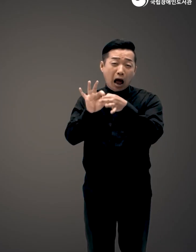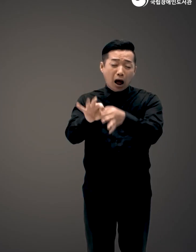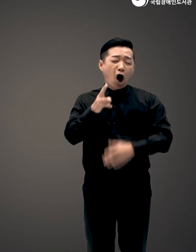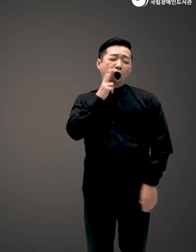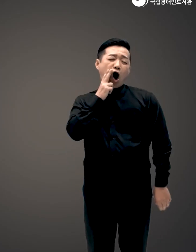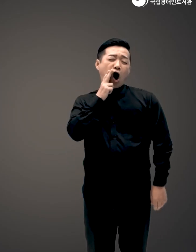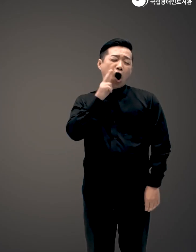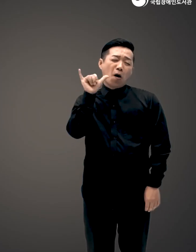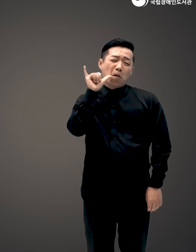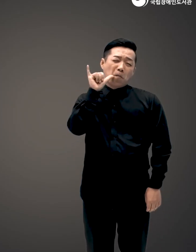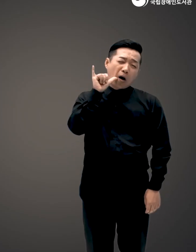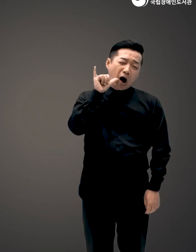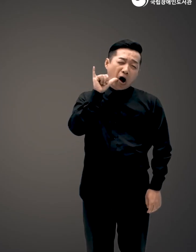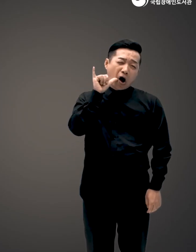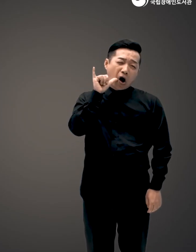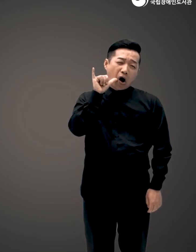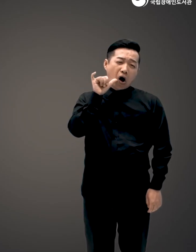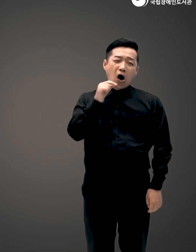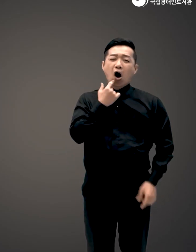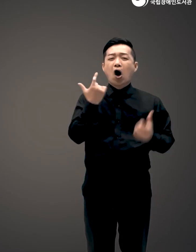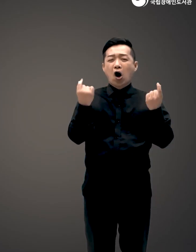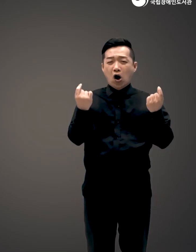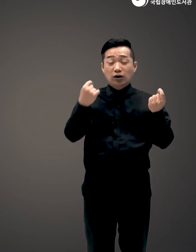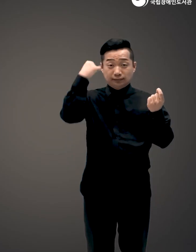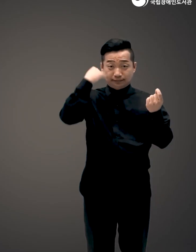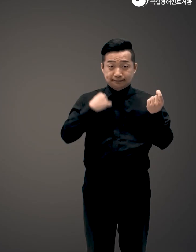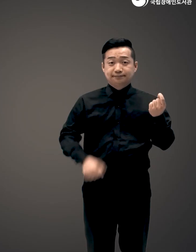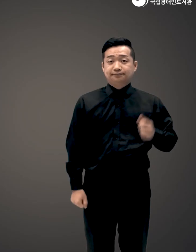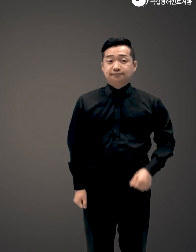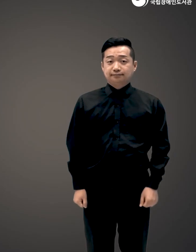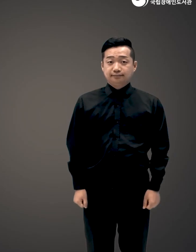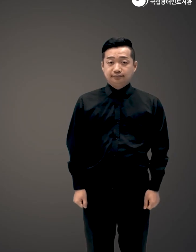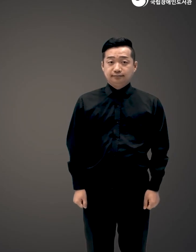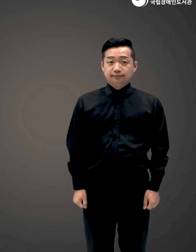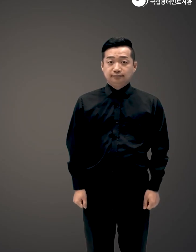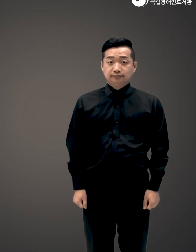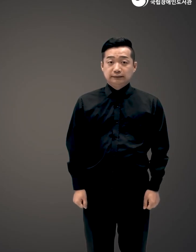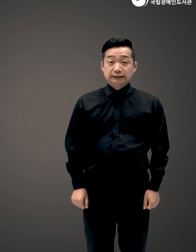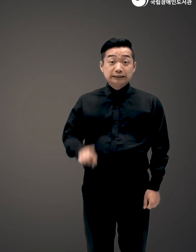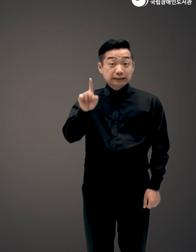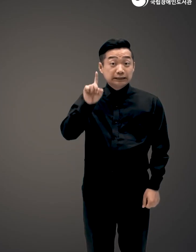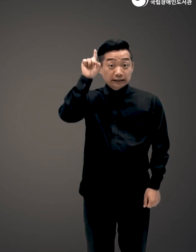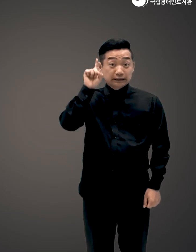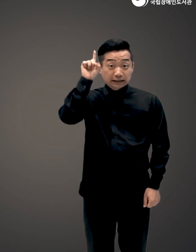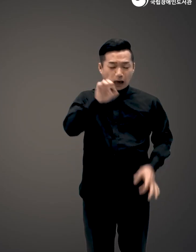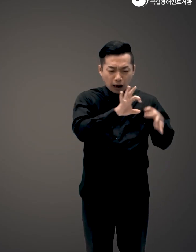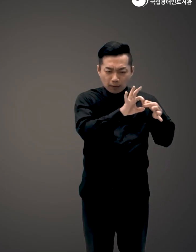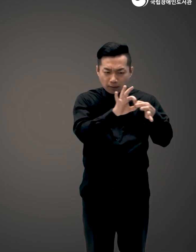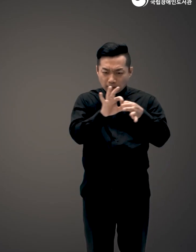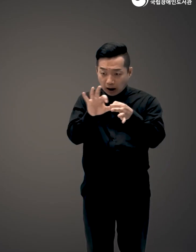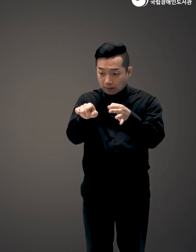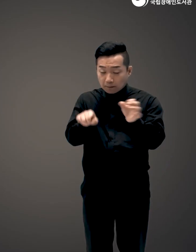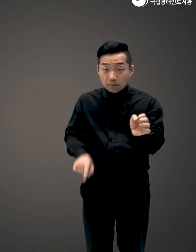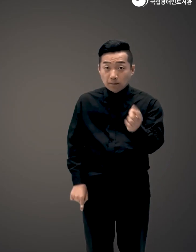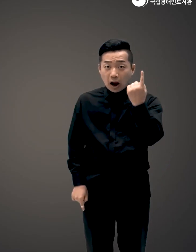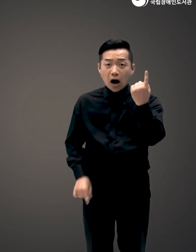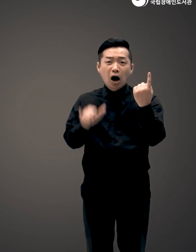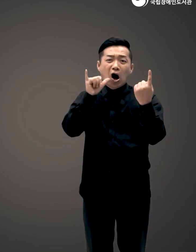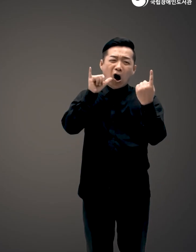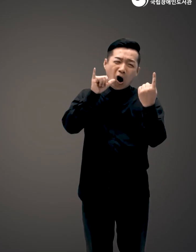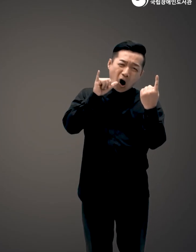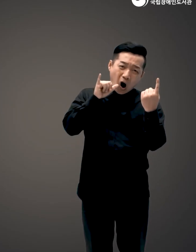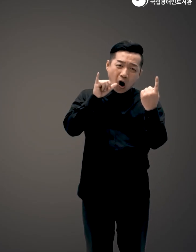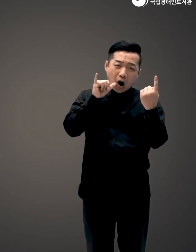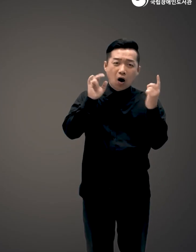연신 줄담배를 피우는 지경에 이르는 일종의 중독 상태인 겁니다. 스트레스 연쇄를 유발하는